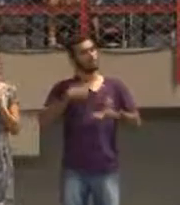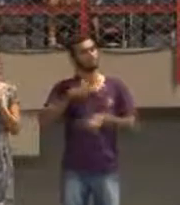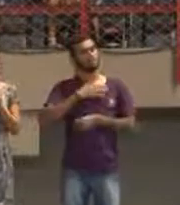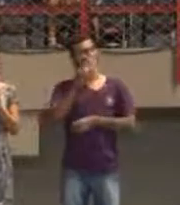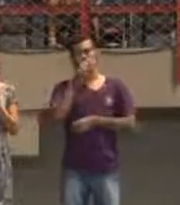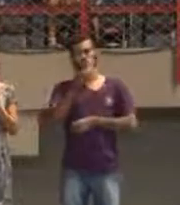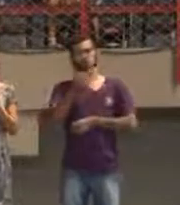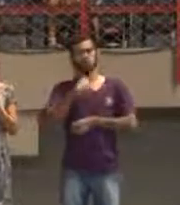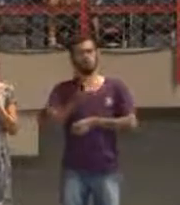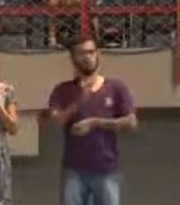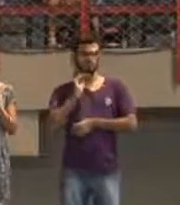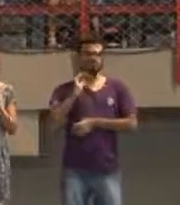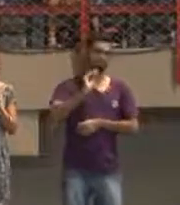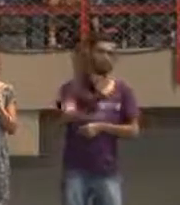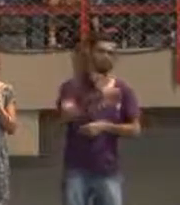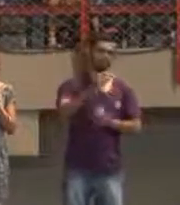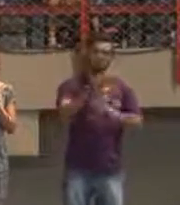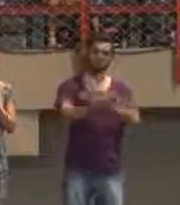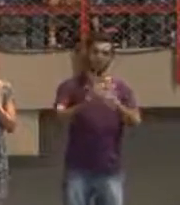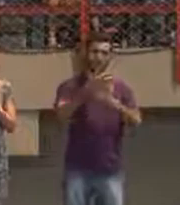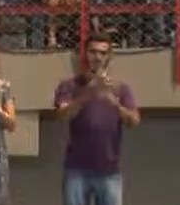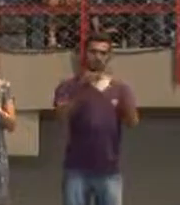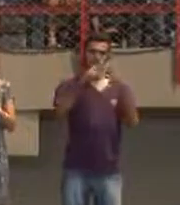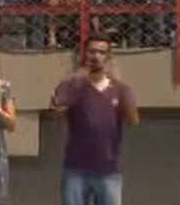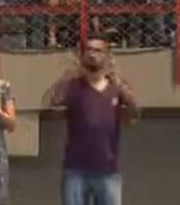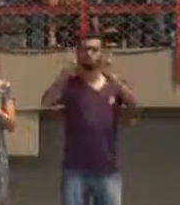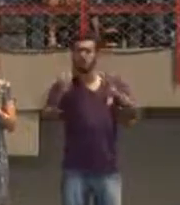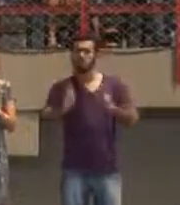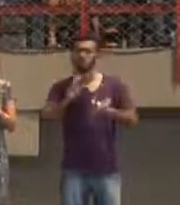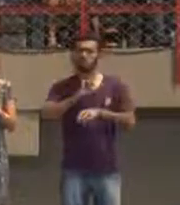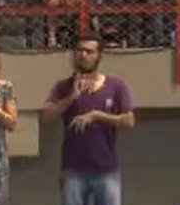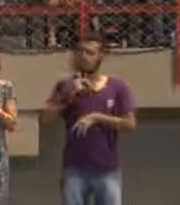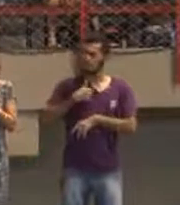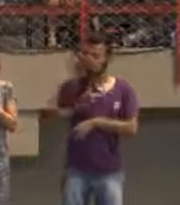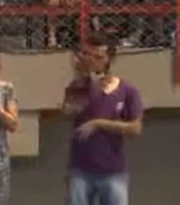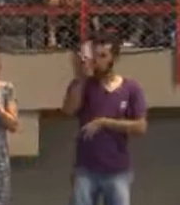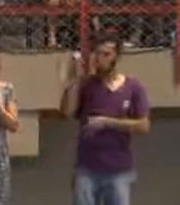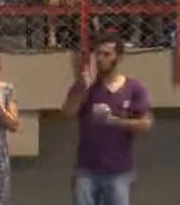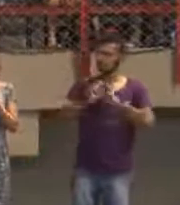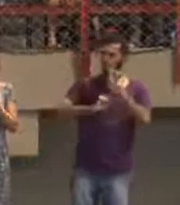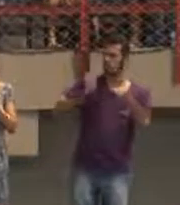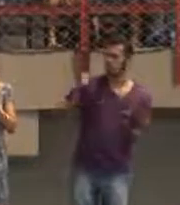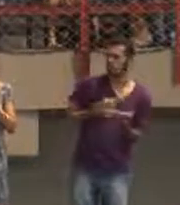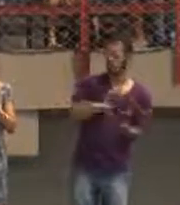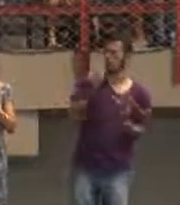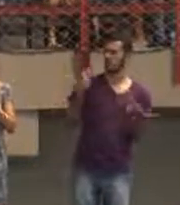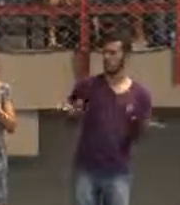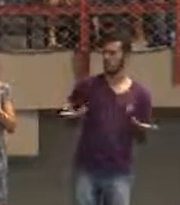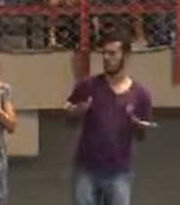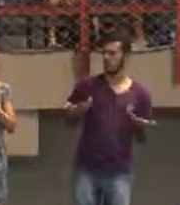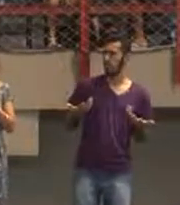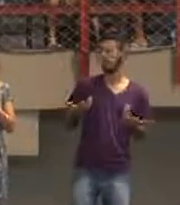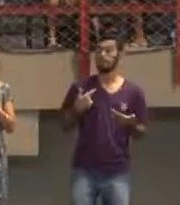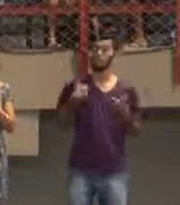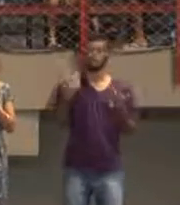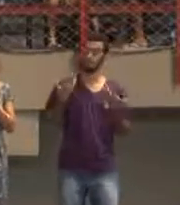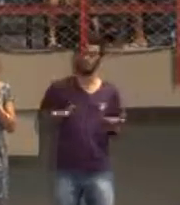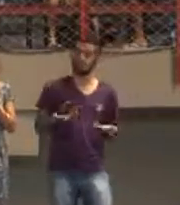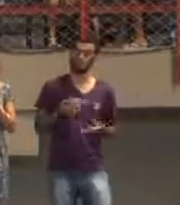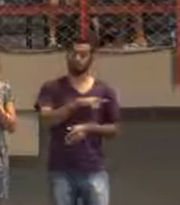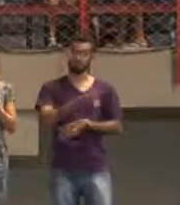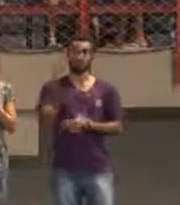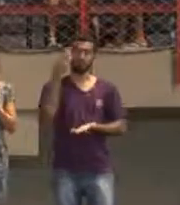no texto sobre o assunto. Professora, se eu me esquecer disso, o que é que acontece? Pois é, você